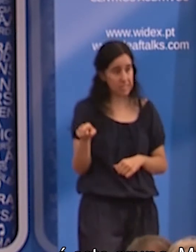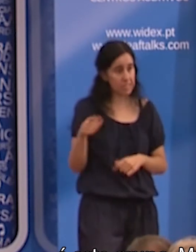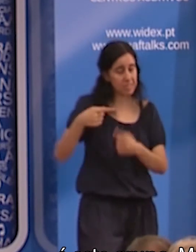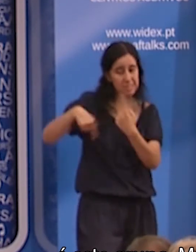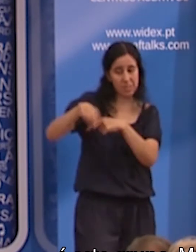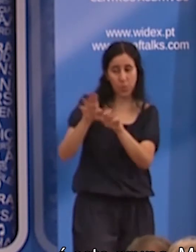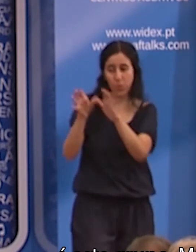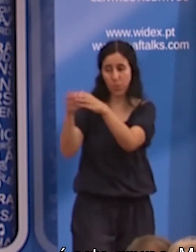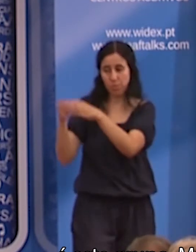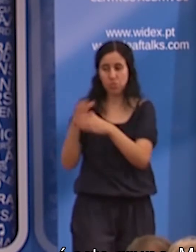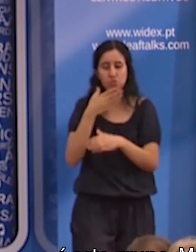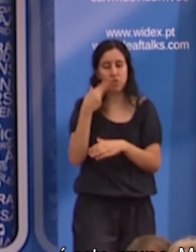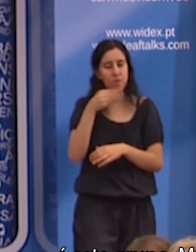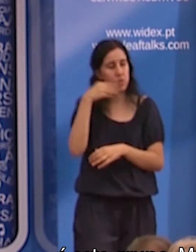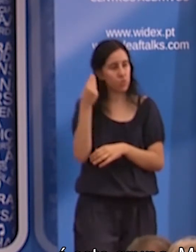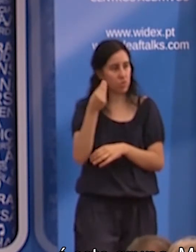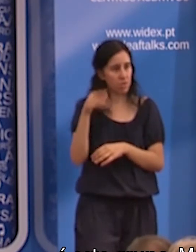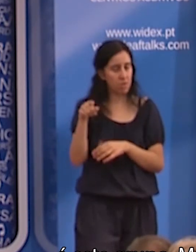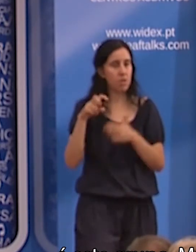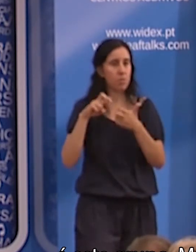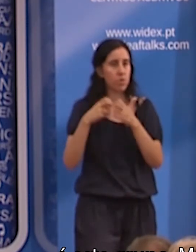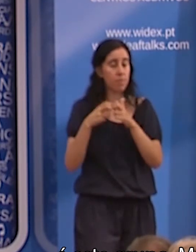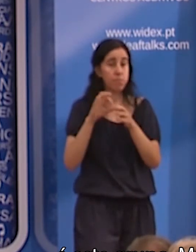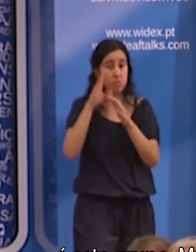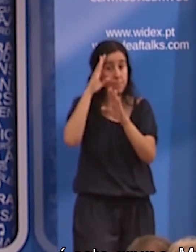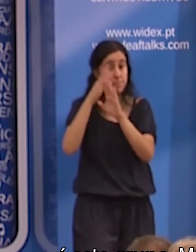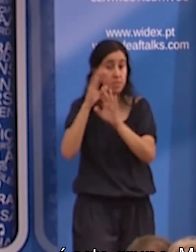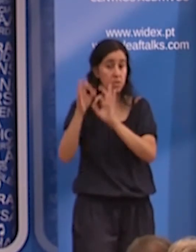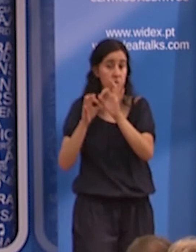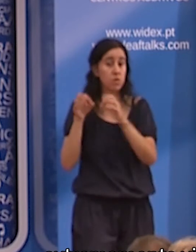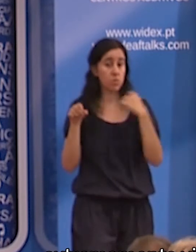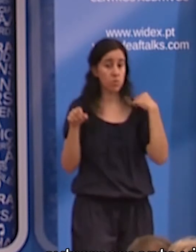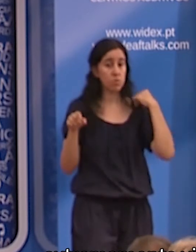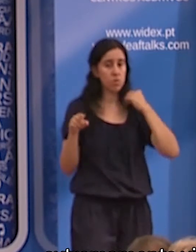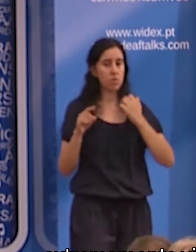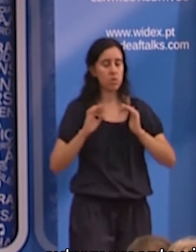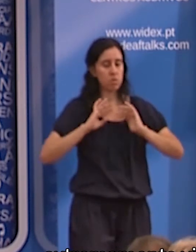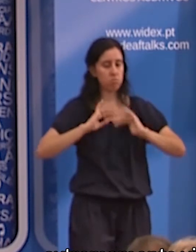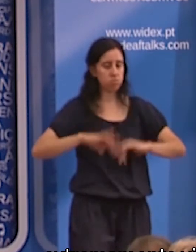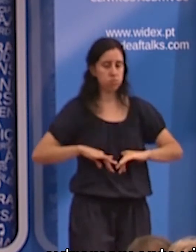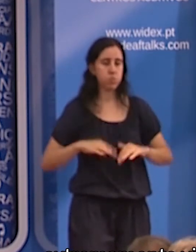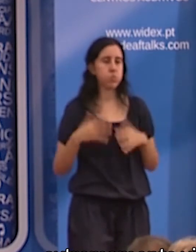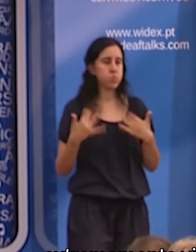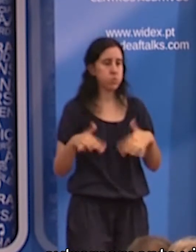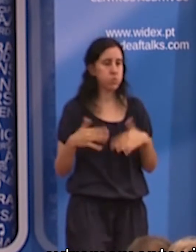Este grupo, muitos jovens adolescentes com problemas do foro psíquico e com depressões extremamente violentas, porque não conseguem encontrar-se